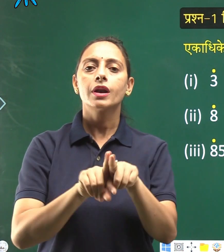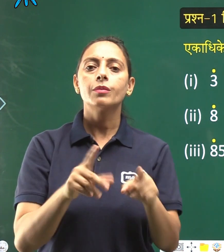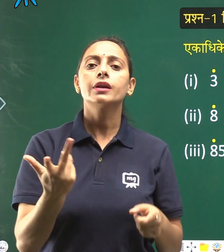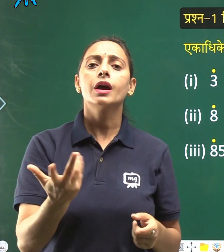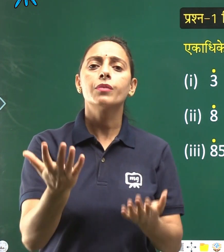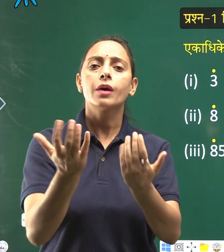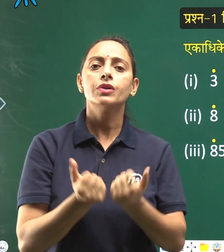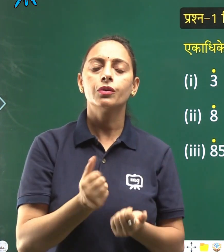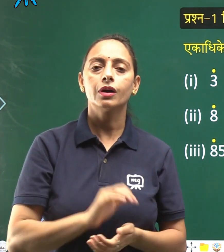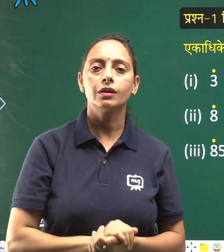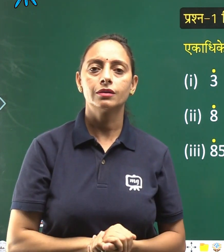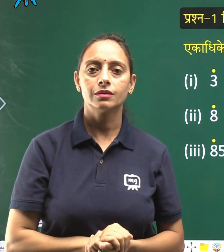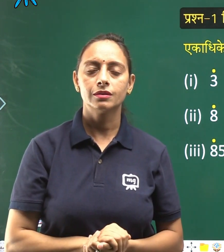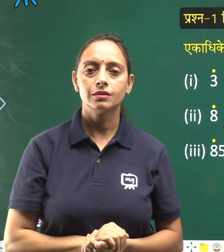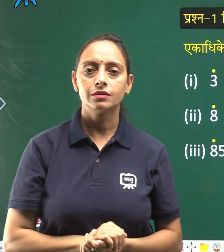प्राप्त होगा?